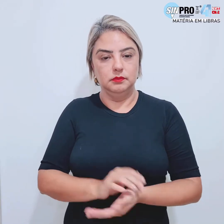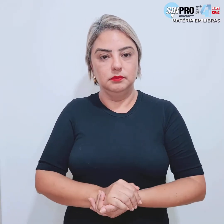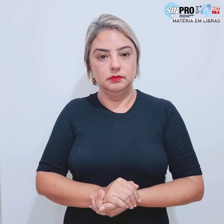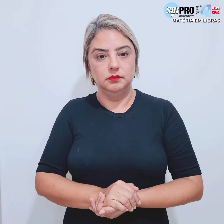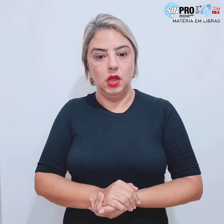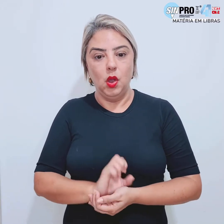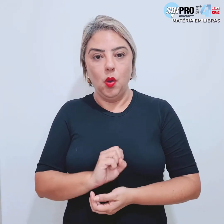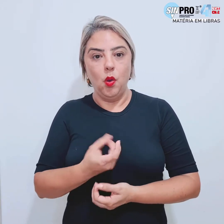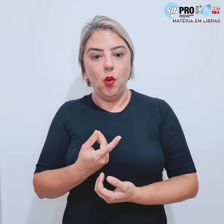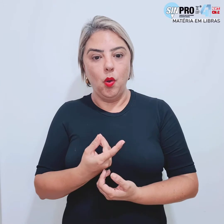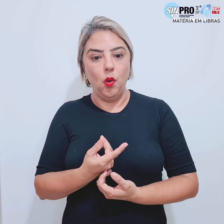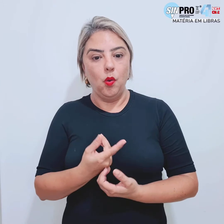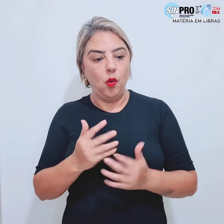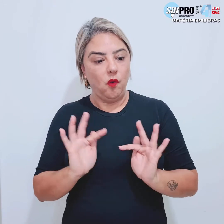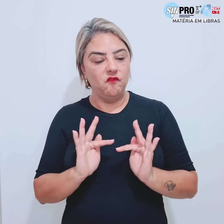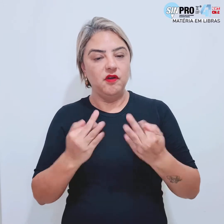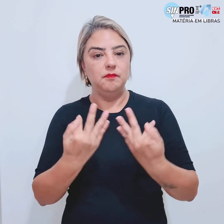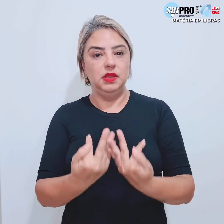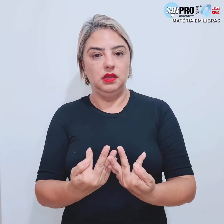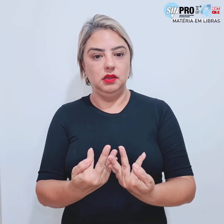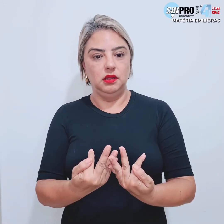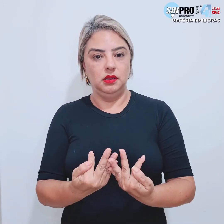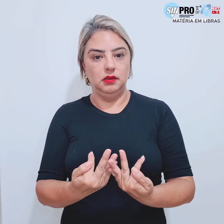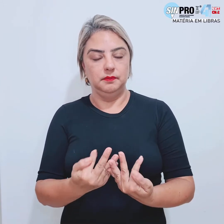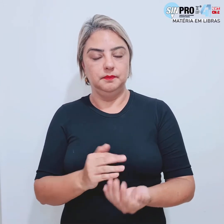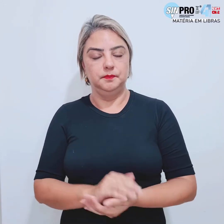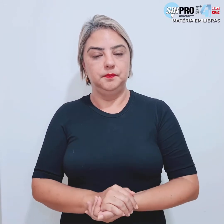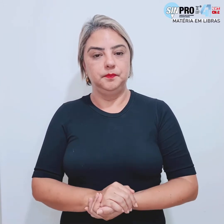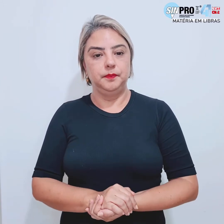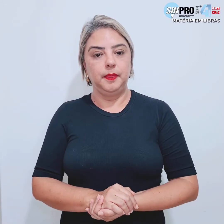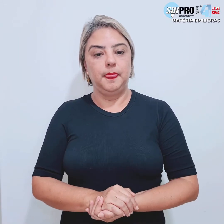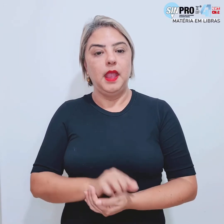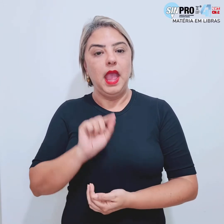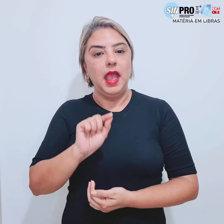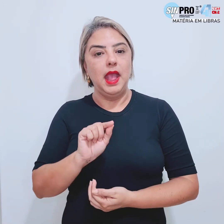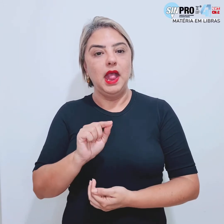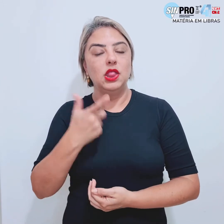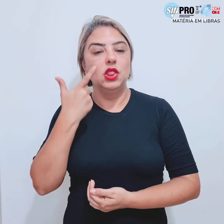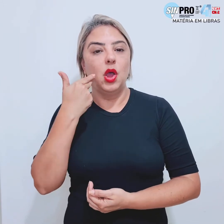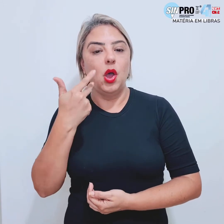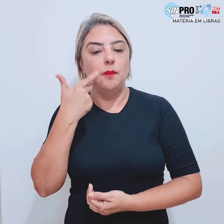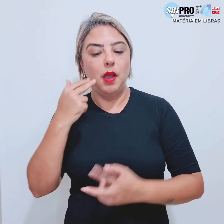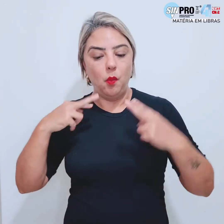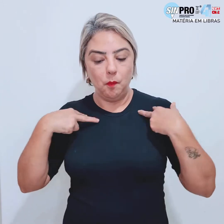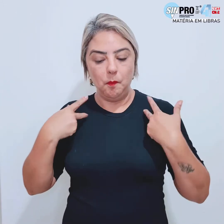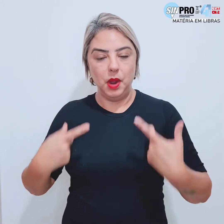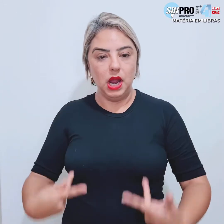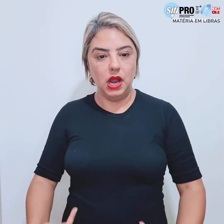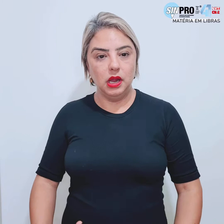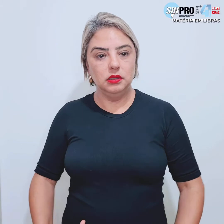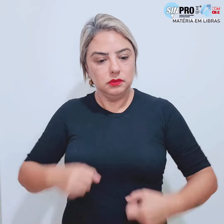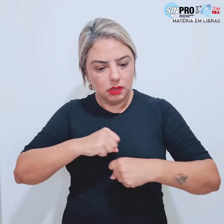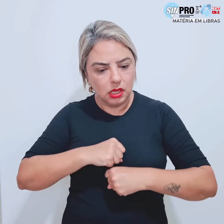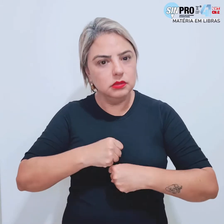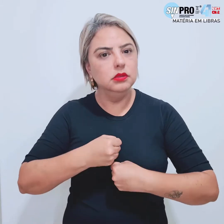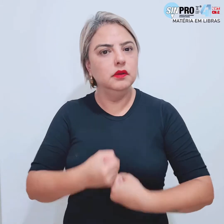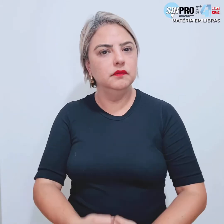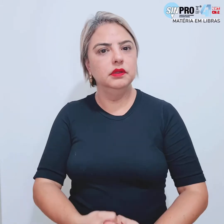espécie ou da sua prole. Ou seja, é da natureza humana a defesa da